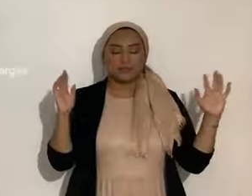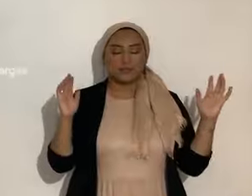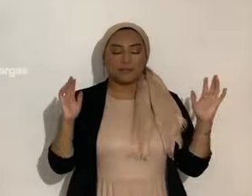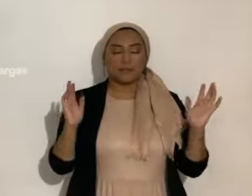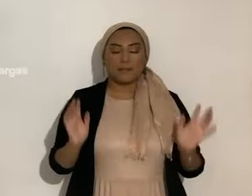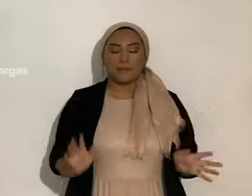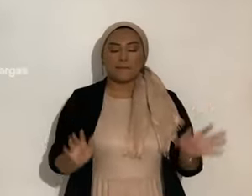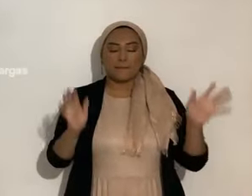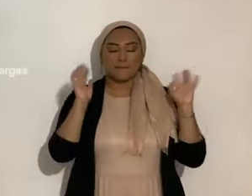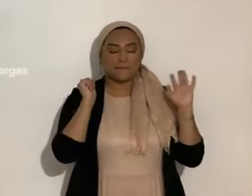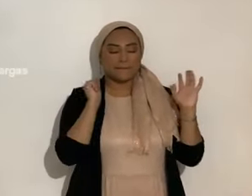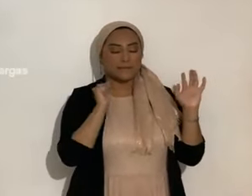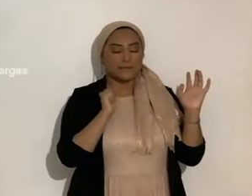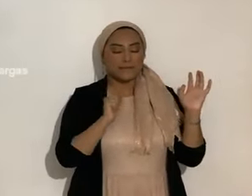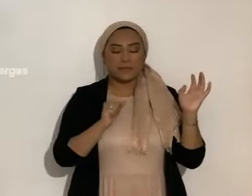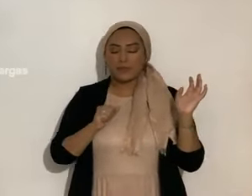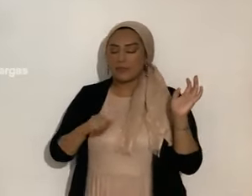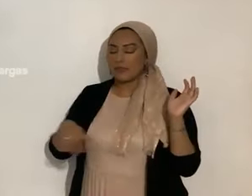Israel,